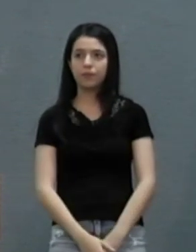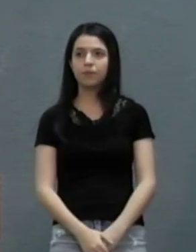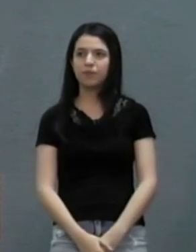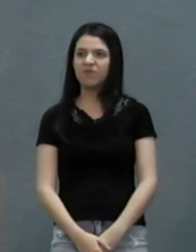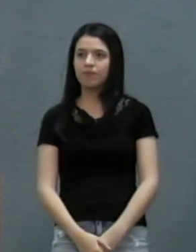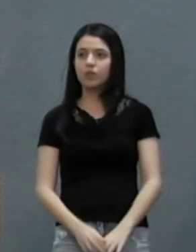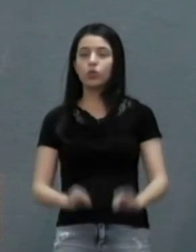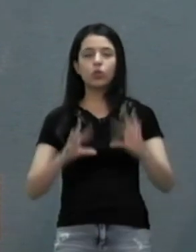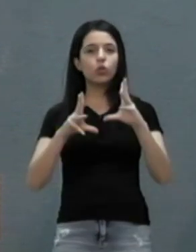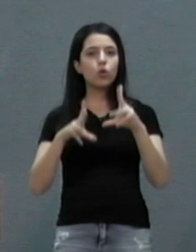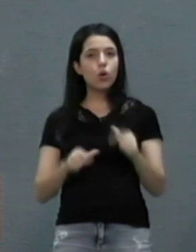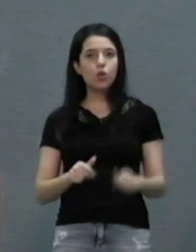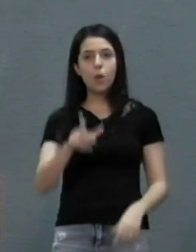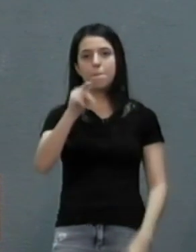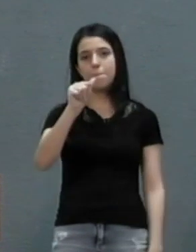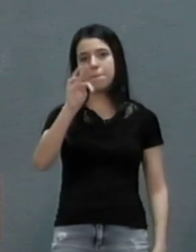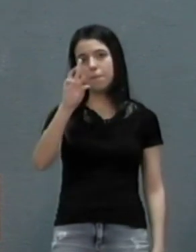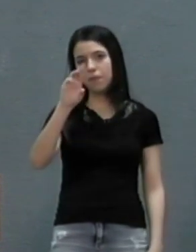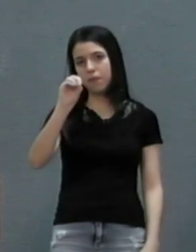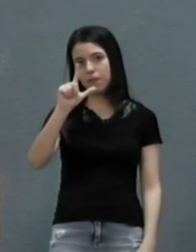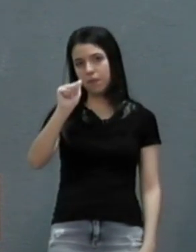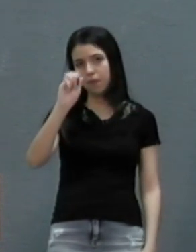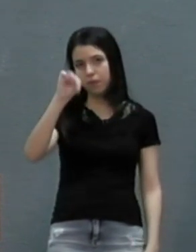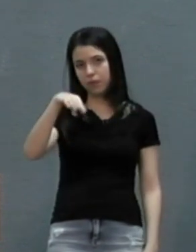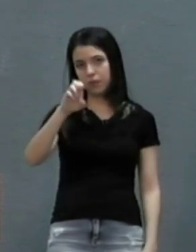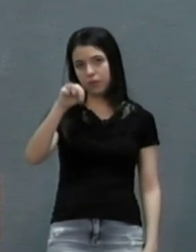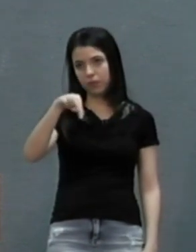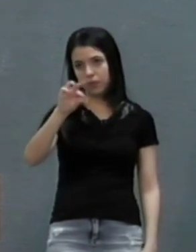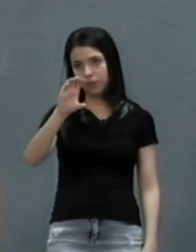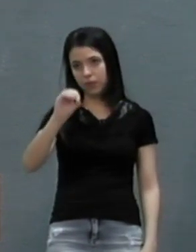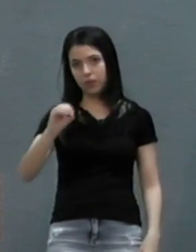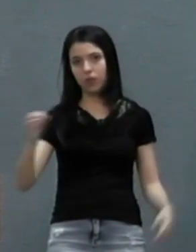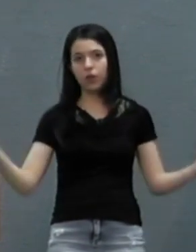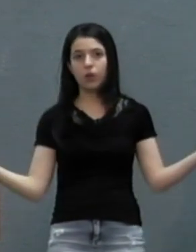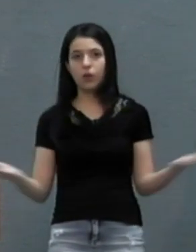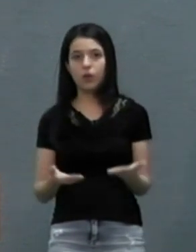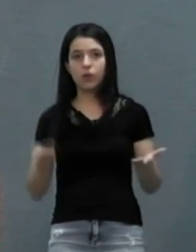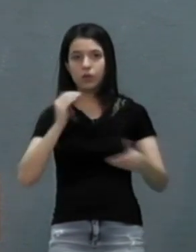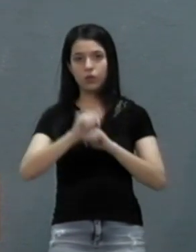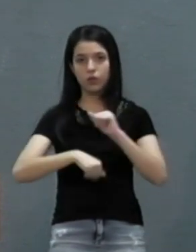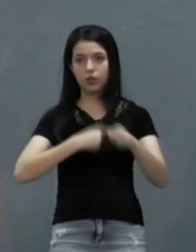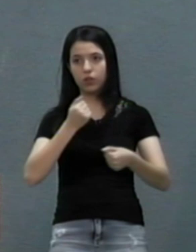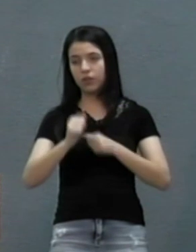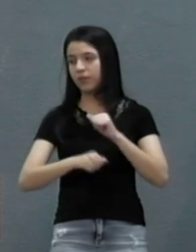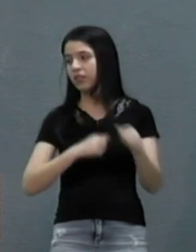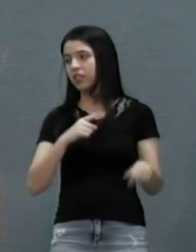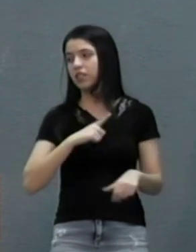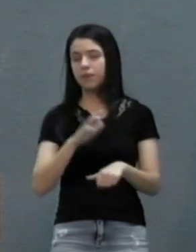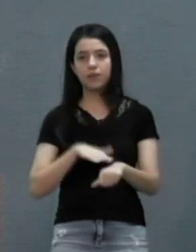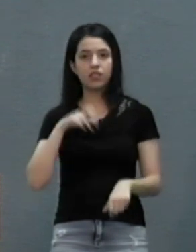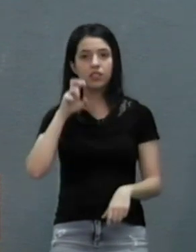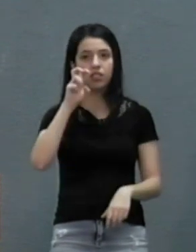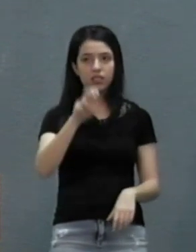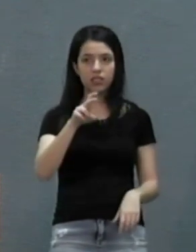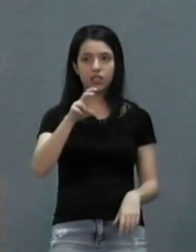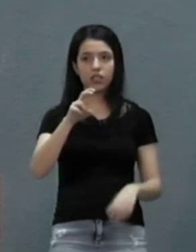todo o patrulhamento da linha 8. Ontem, a administração, a Secretaria de Obras, estava lá com mais de 5 patrol realizando ali